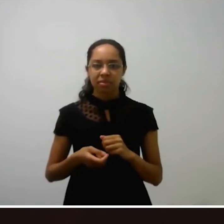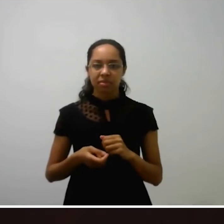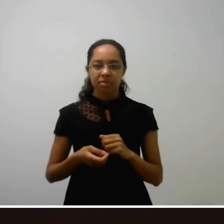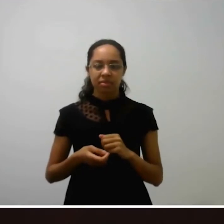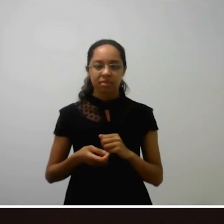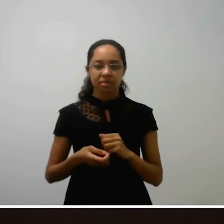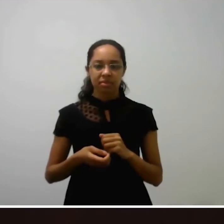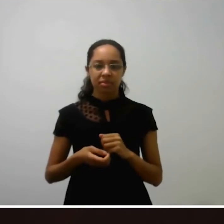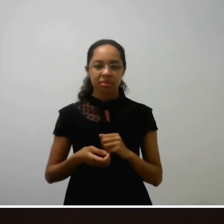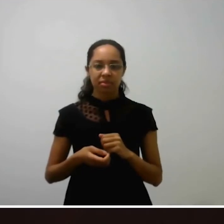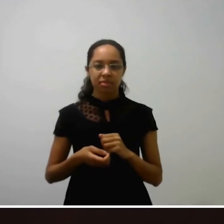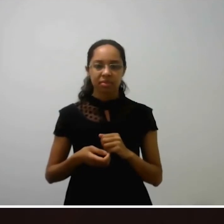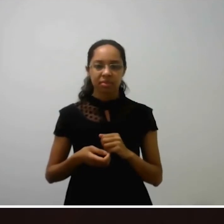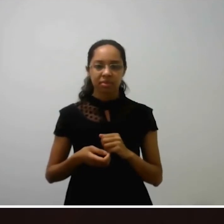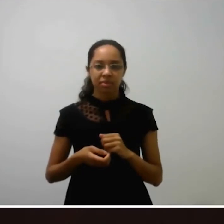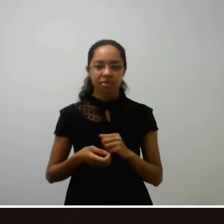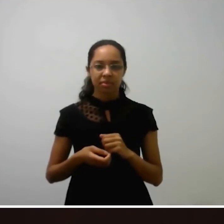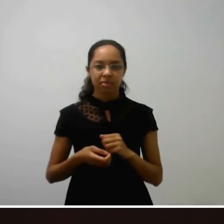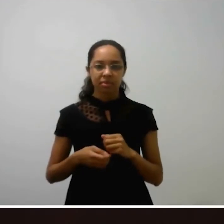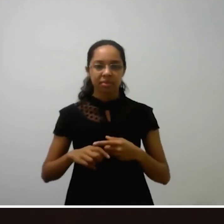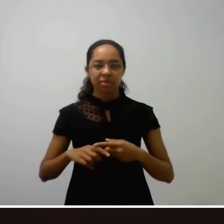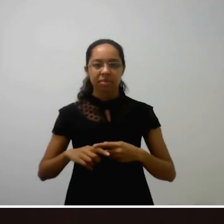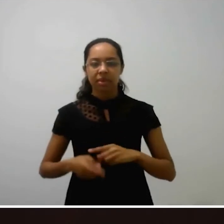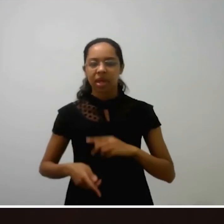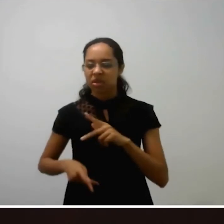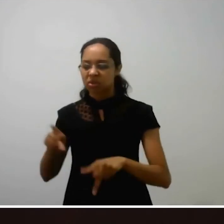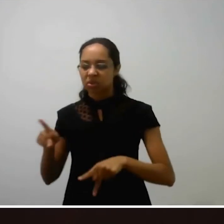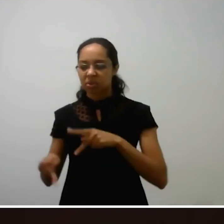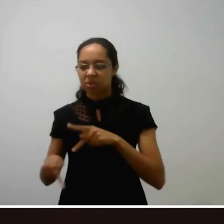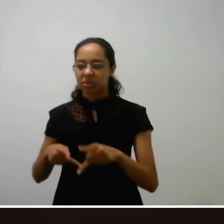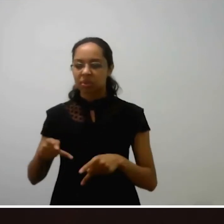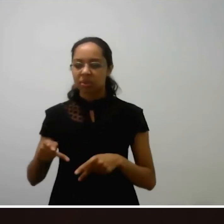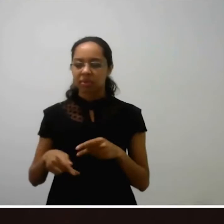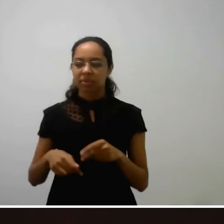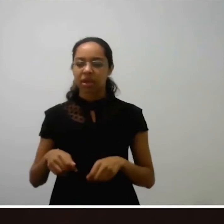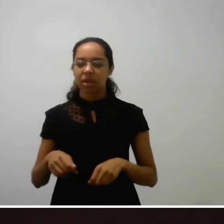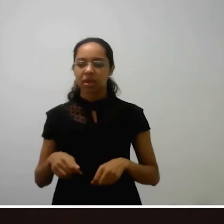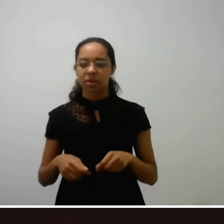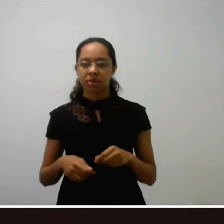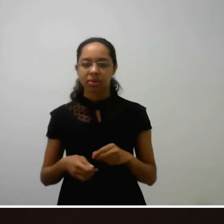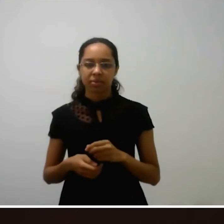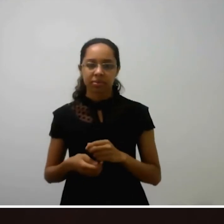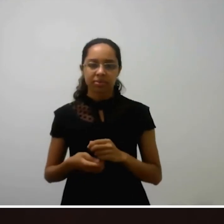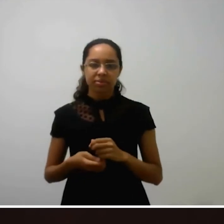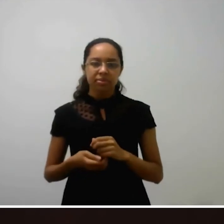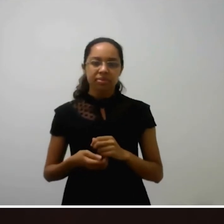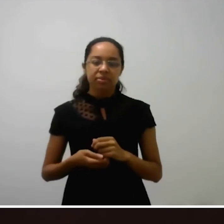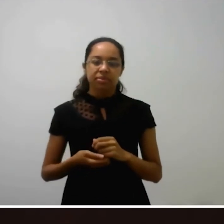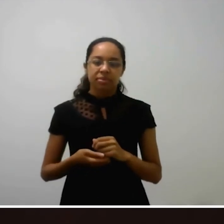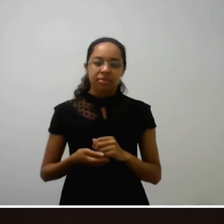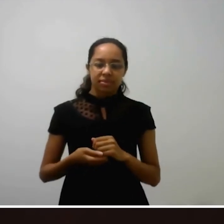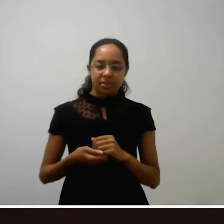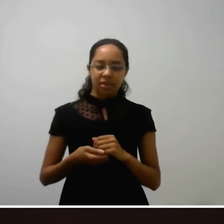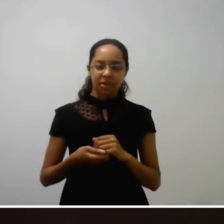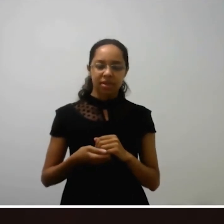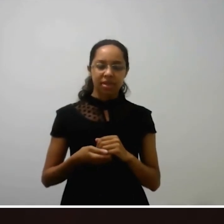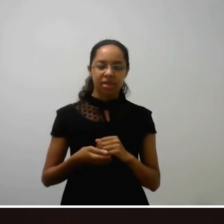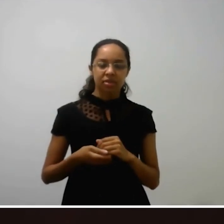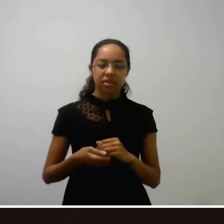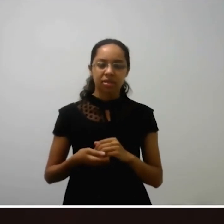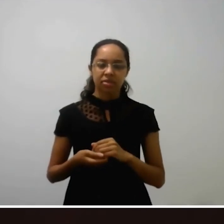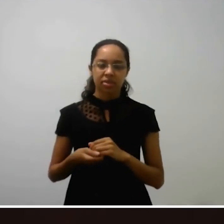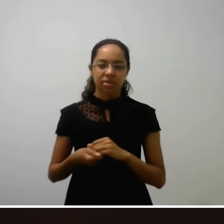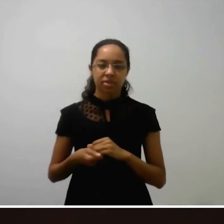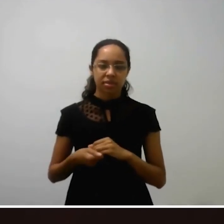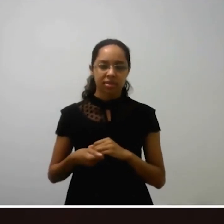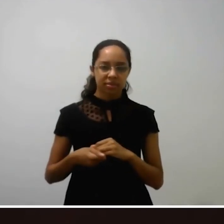na ignorância, melhor, né? Para o papado florescer, o espírito humano precisa ser mantido na ignorância, na